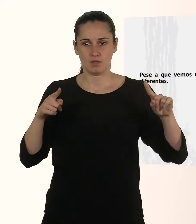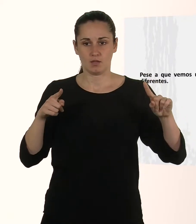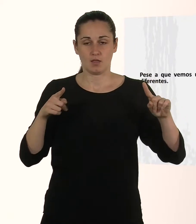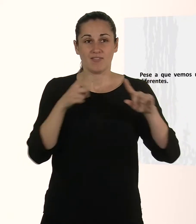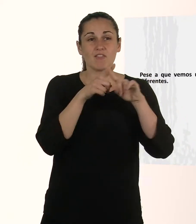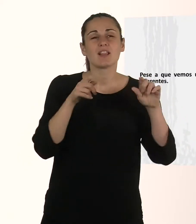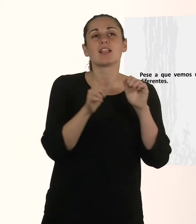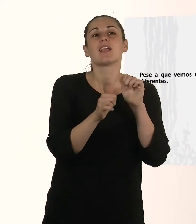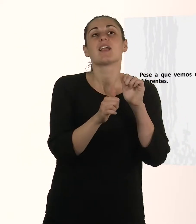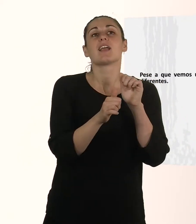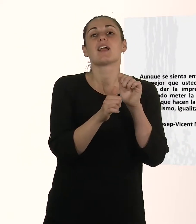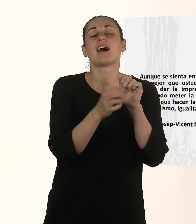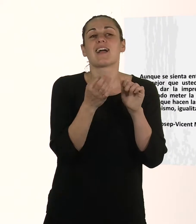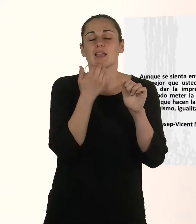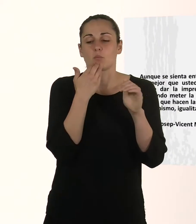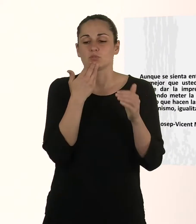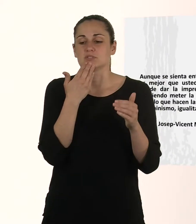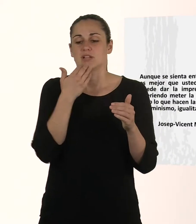hegemónicos.